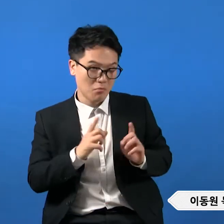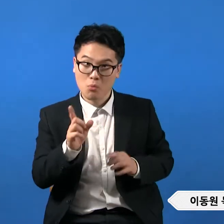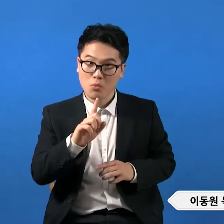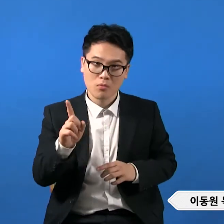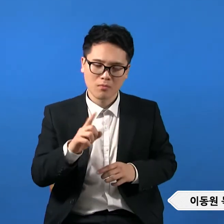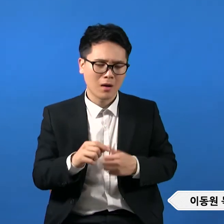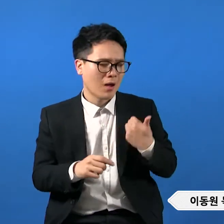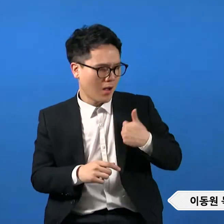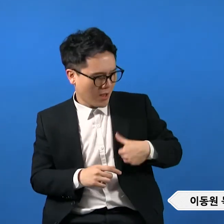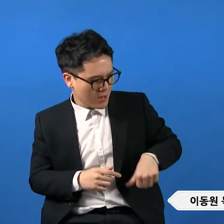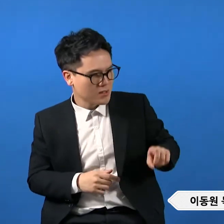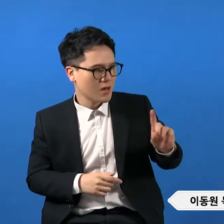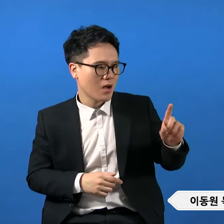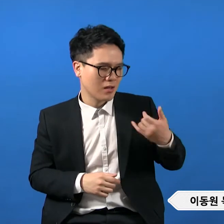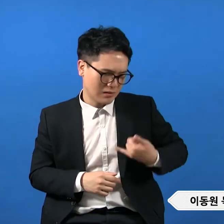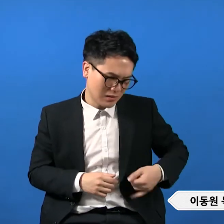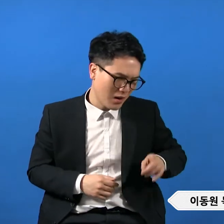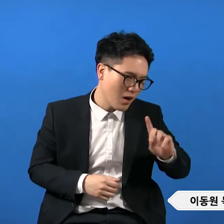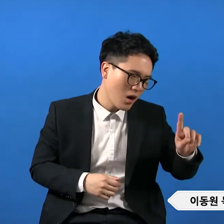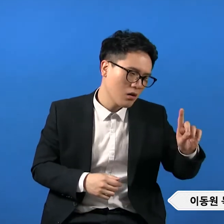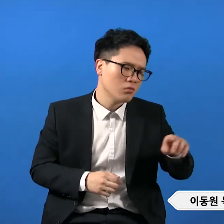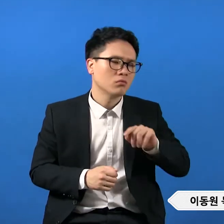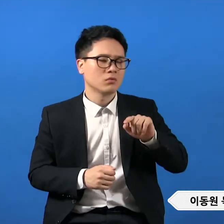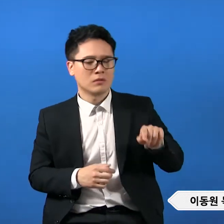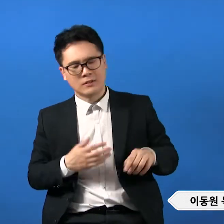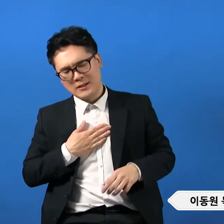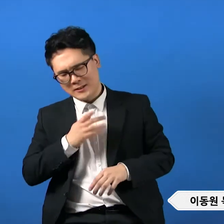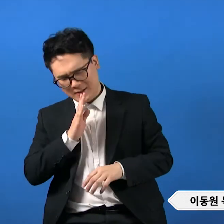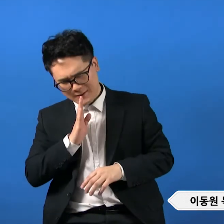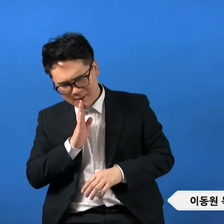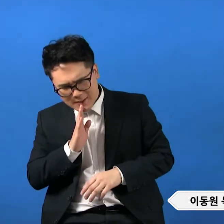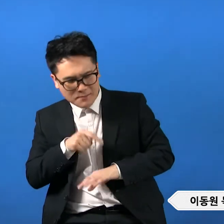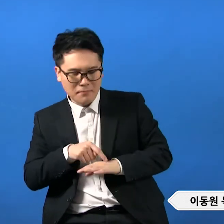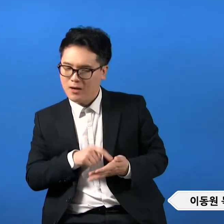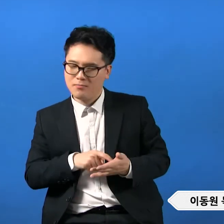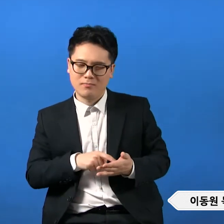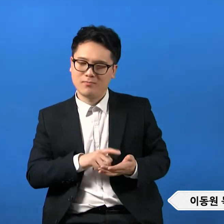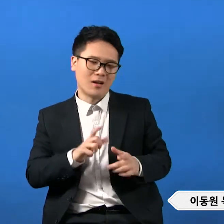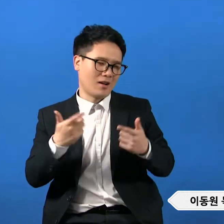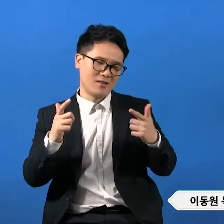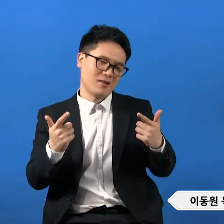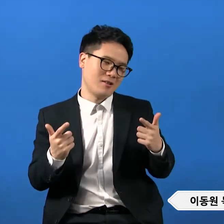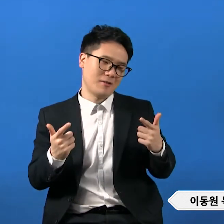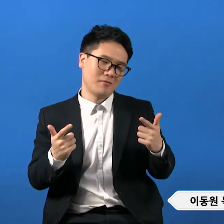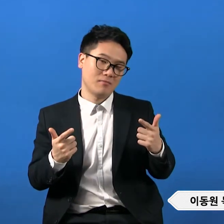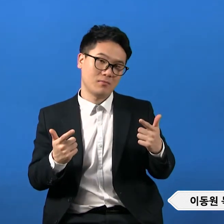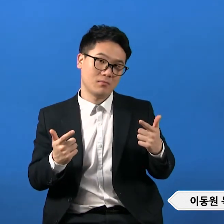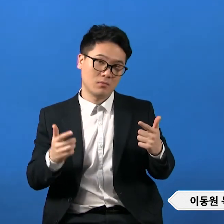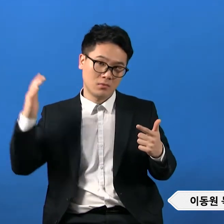않습니까? 아들아, 딸아, 그건 내 본심이 아니야. 그게 하나님의 마음인 것입니다.